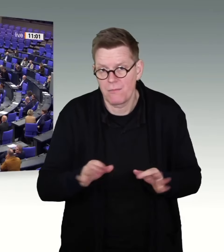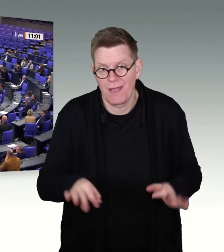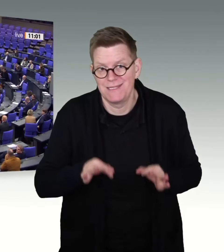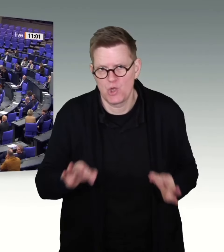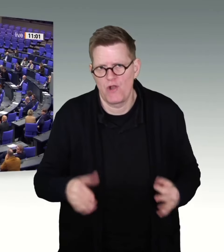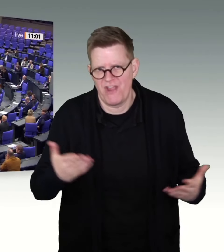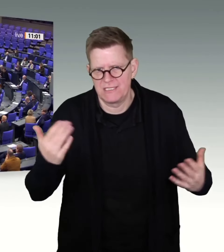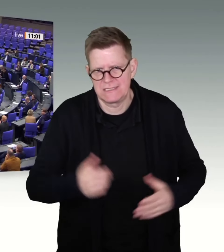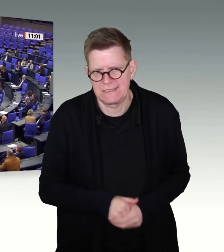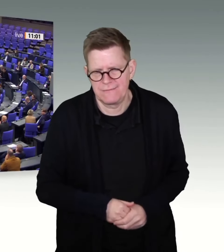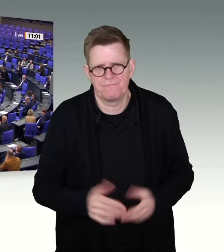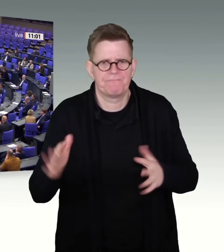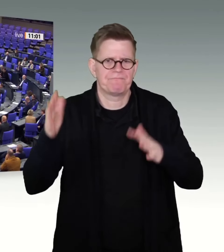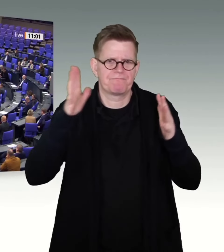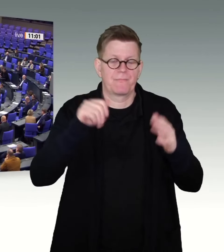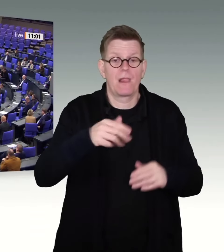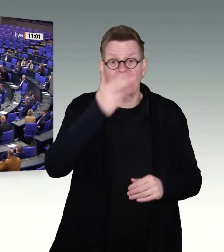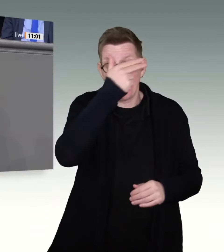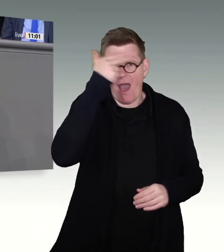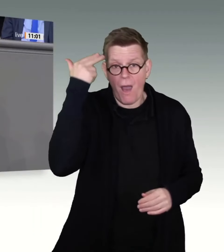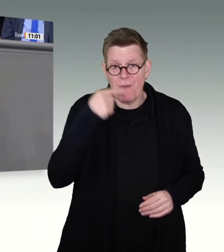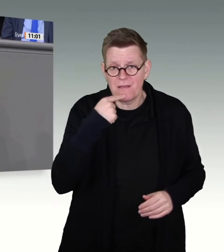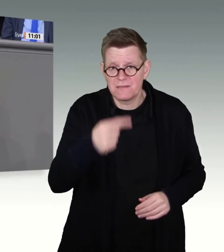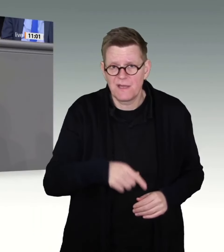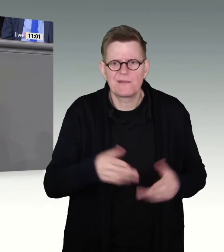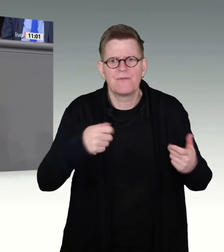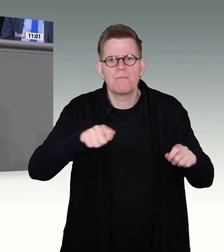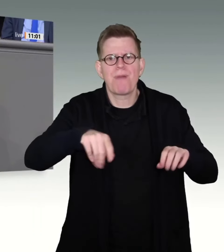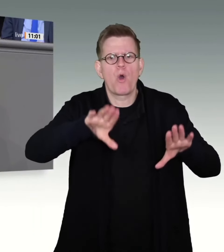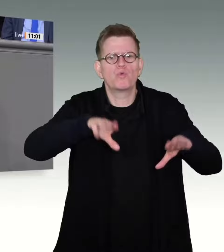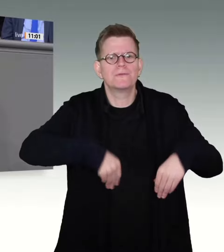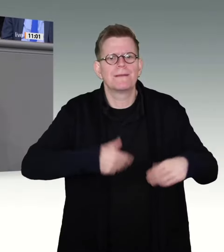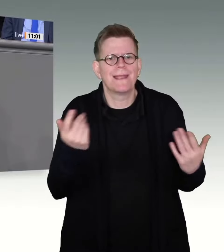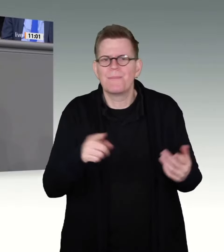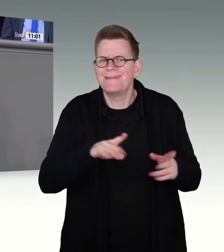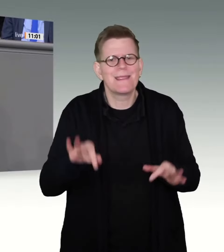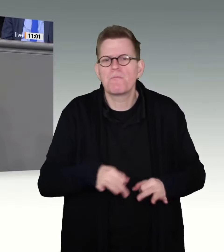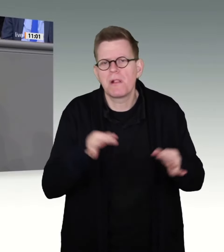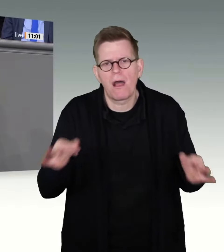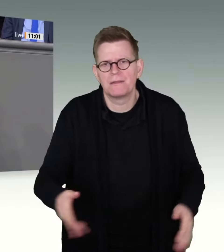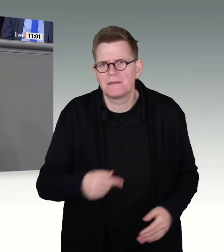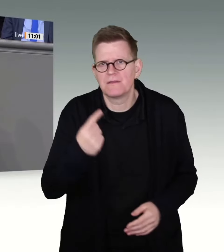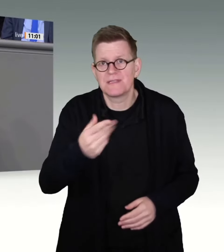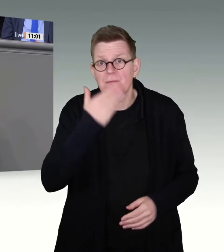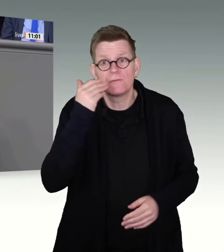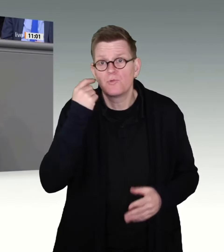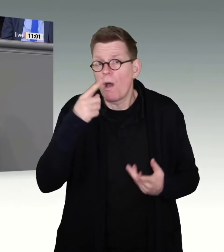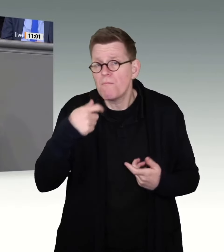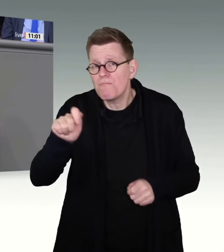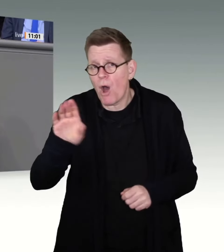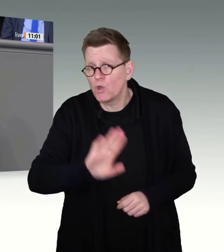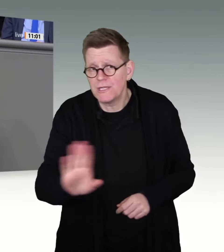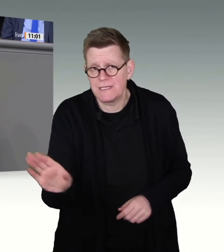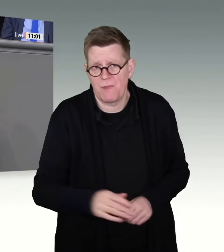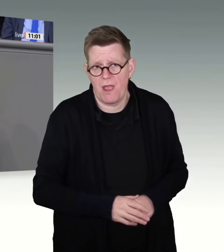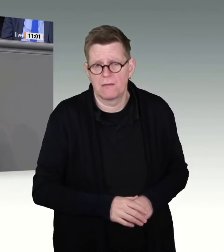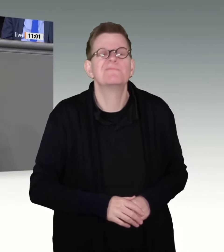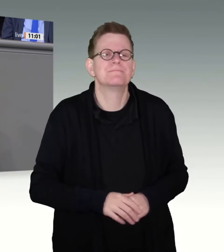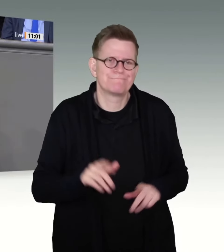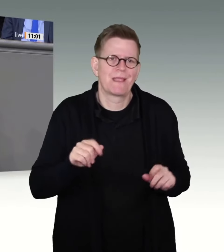Um es mit Robert Habeck zu sagen, die Bauunternehmen sind nicht bankrott, sie bauen nur eben nicht mehr. Ein weiterer Wirtschaftszweig wird